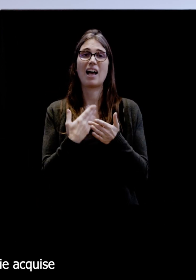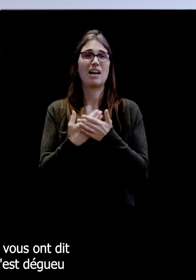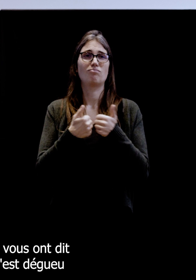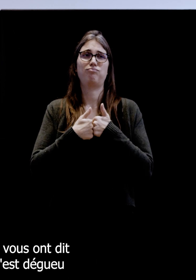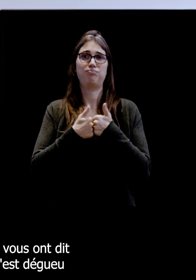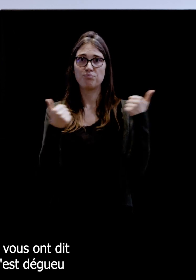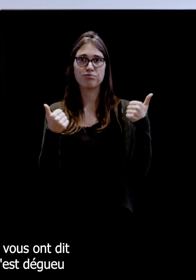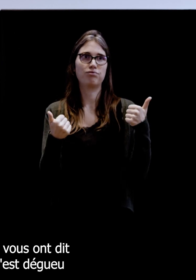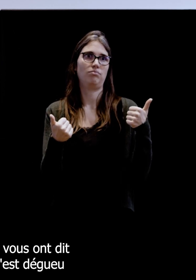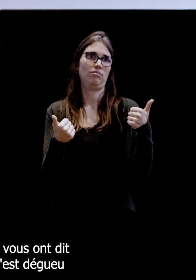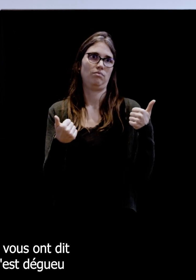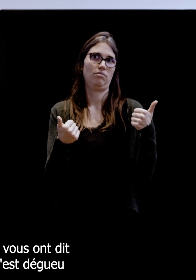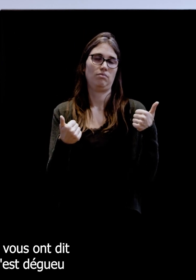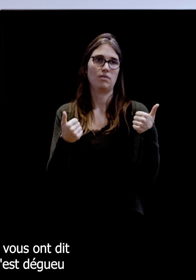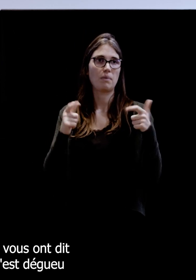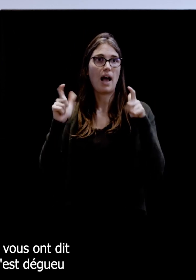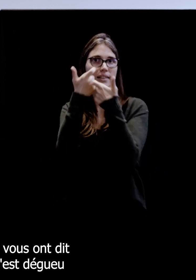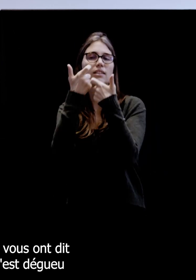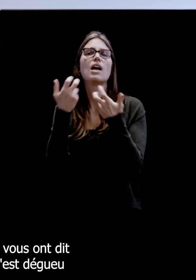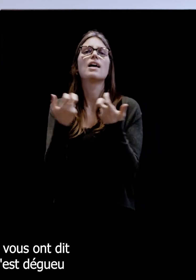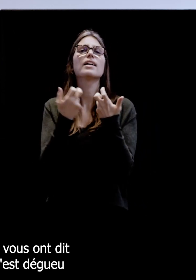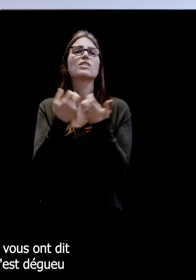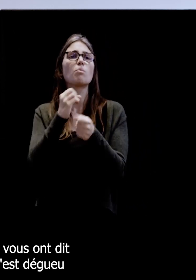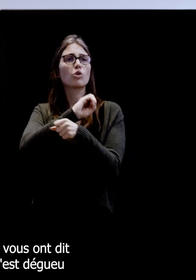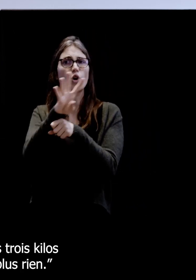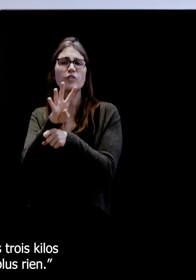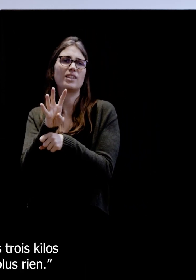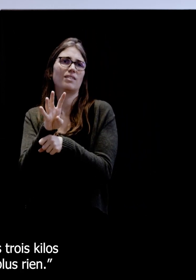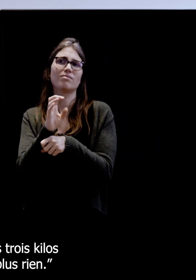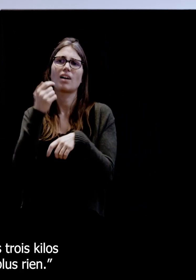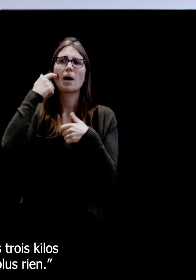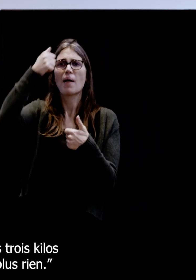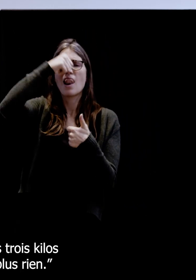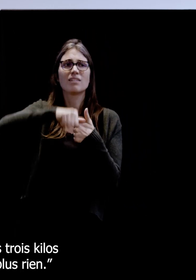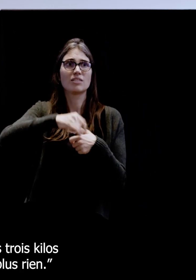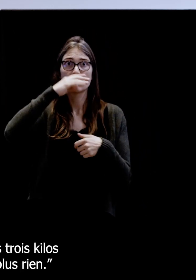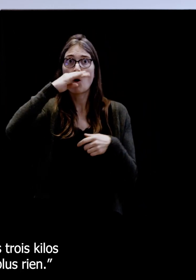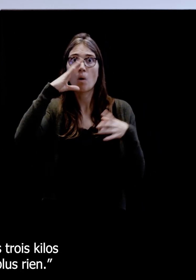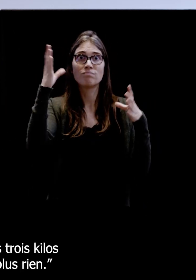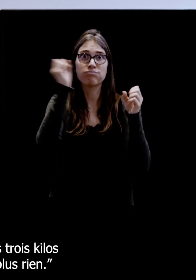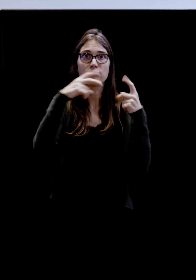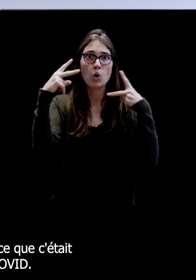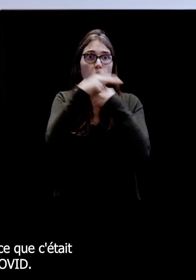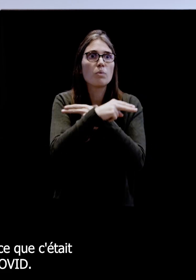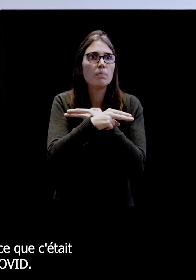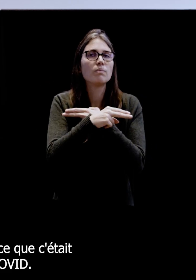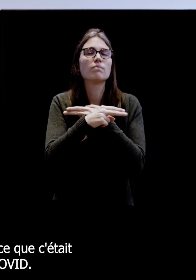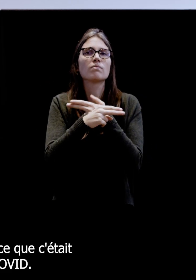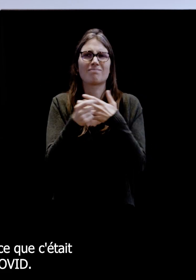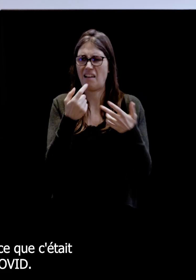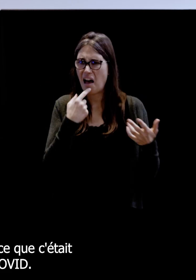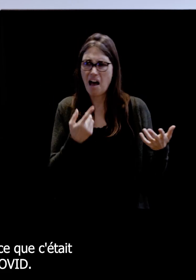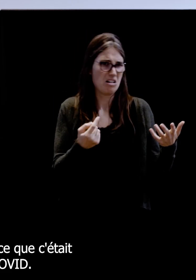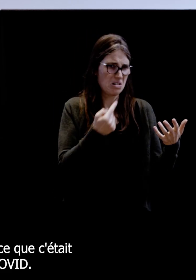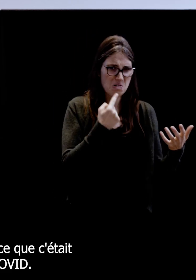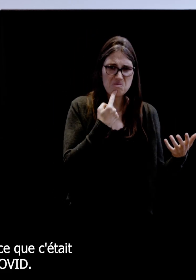l'anosmie acquise avec le Covid. Les gens qui vous ont dit « Ah, je mange du carton, c'est dégueu, je suis déprimé, je perds 3 kilos parce que je mange plus rien. » Donc, on a